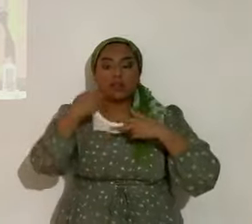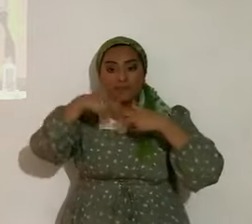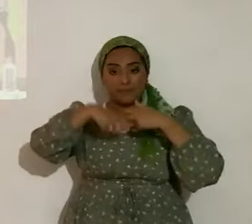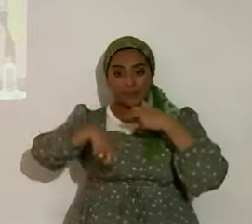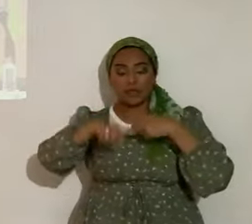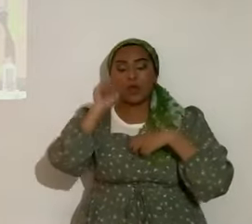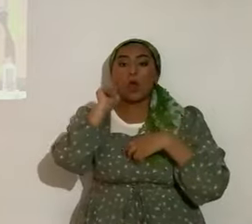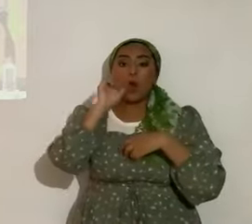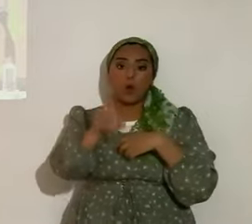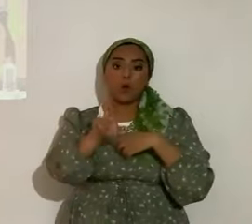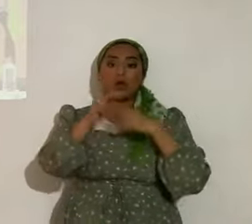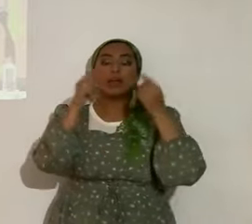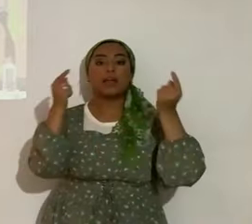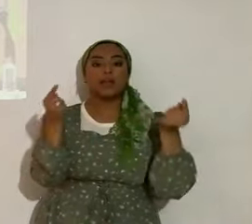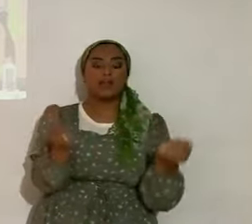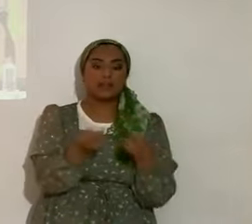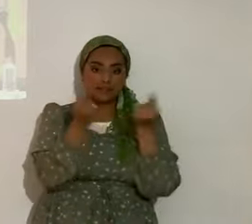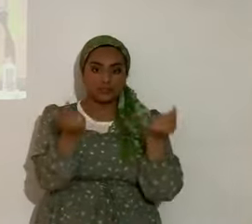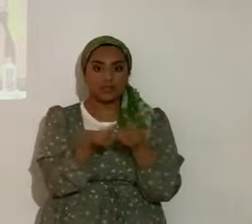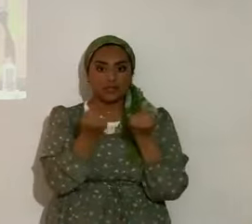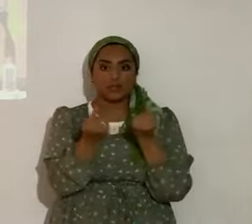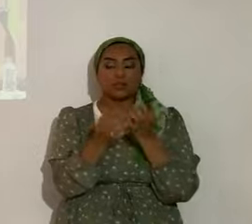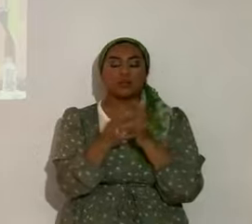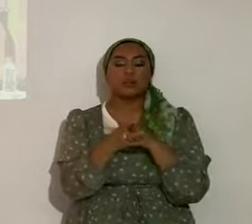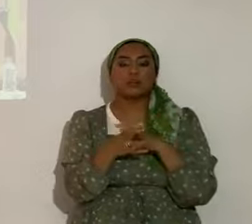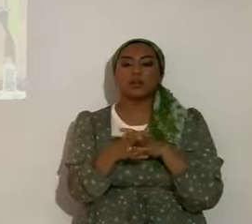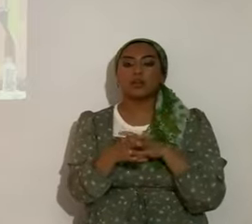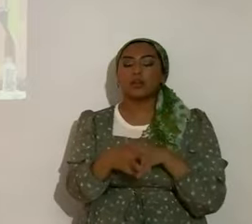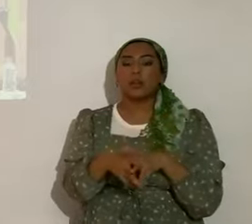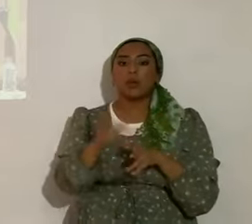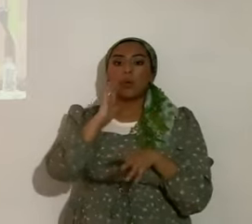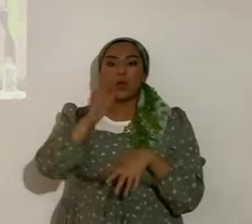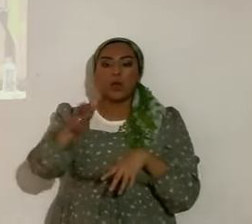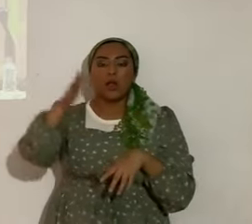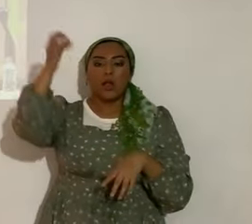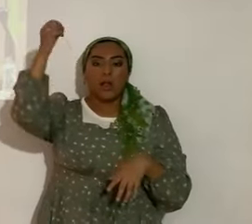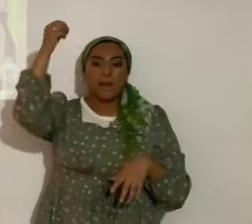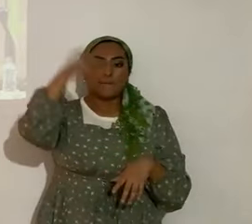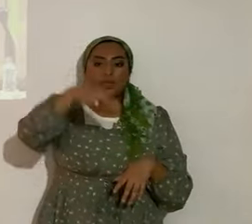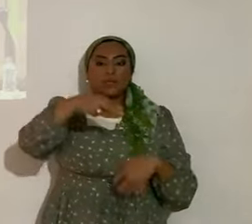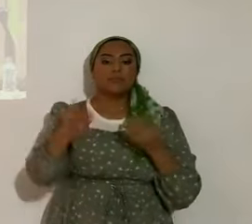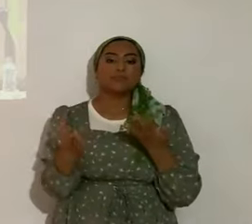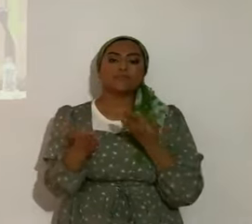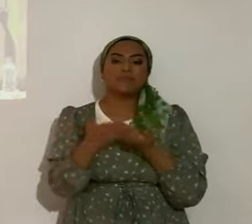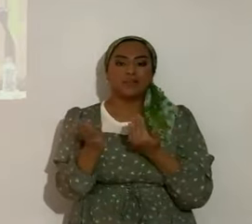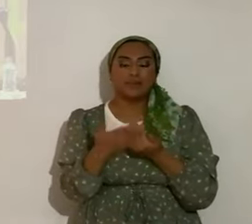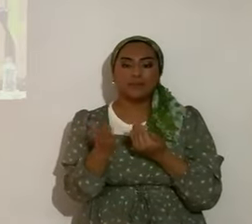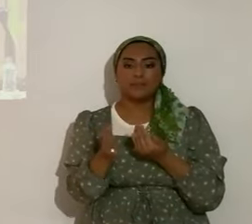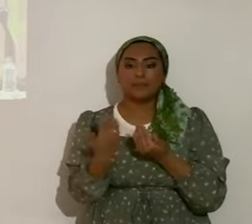o pecado, que es generalmente pecado, será vencida fácilmente.